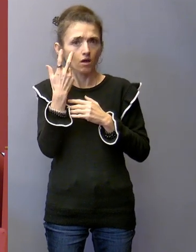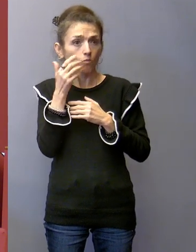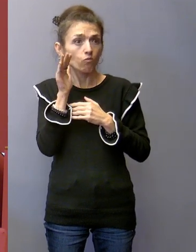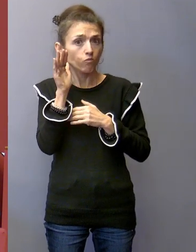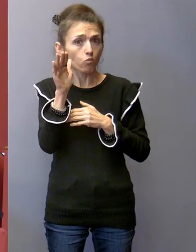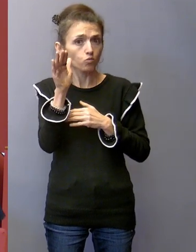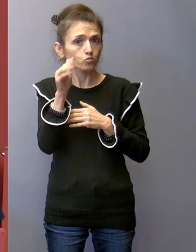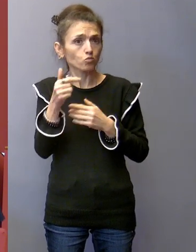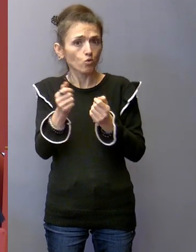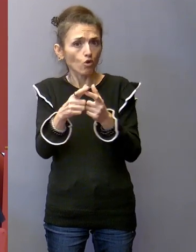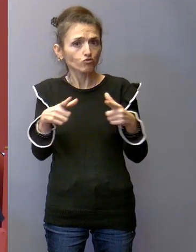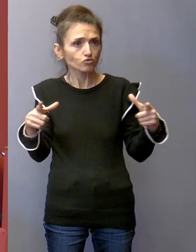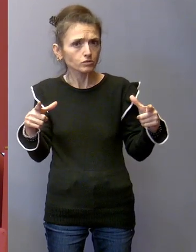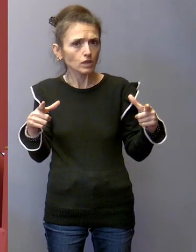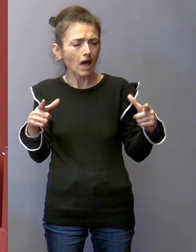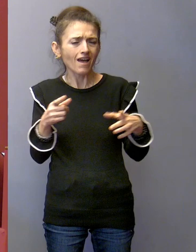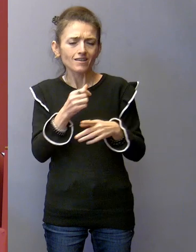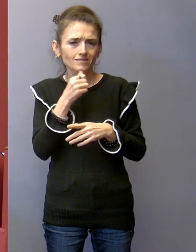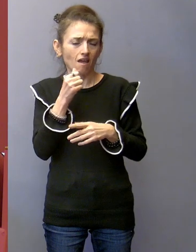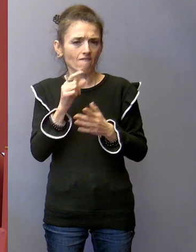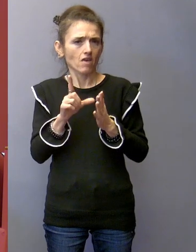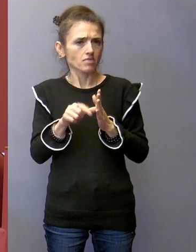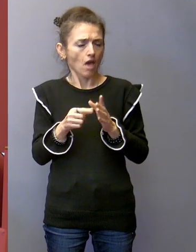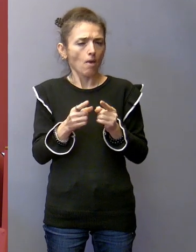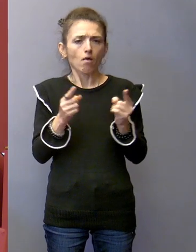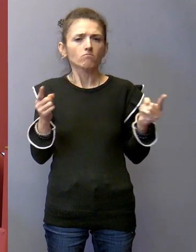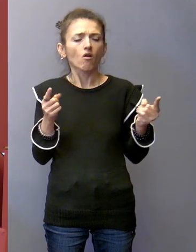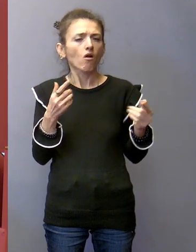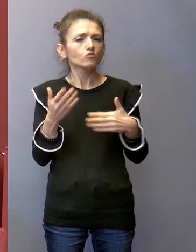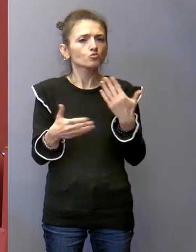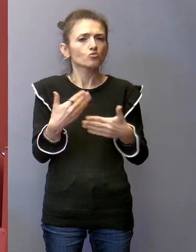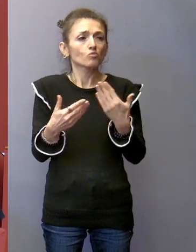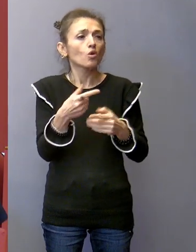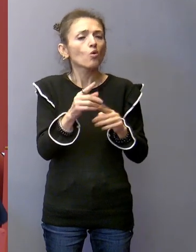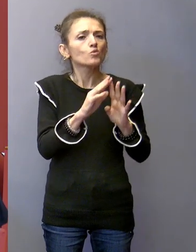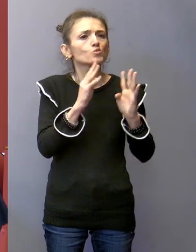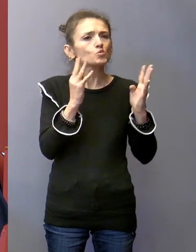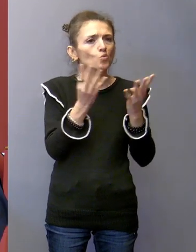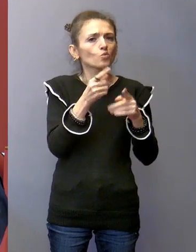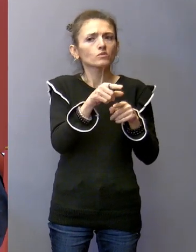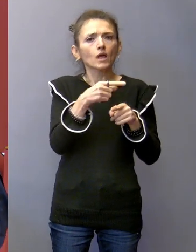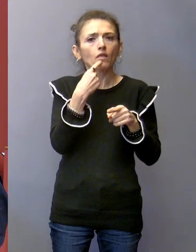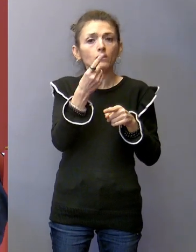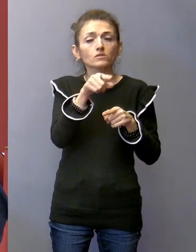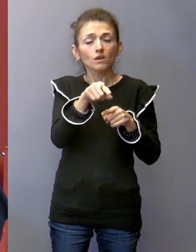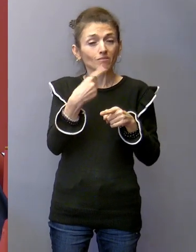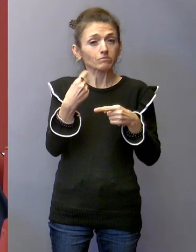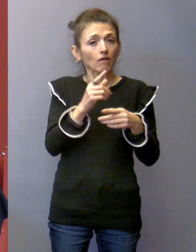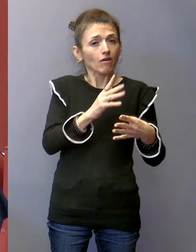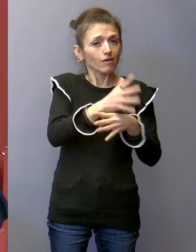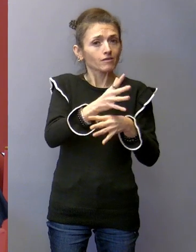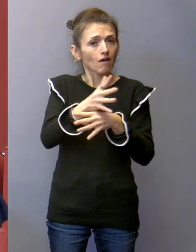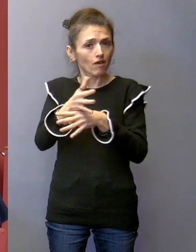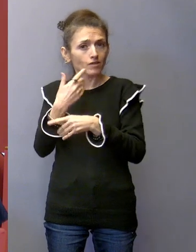parlando di interventi che se ha ragione la giunta proponente sono interventi che sono destinati a migliorare